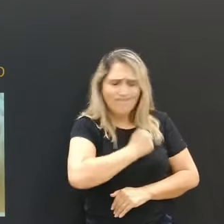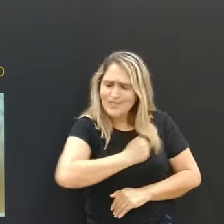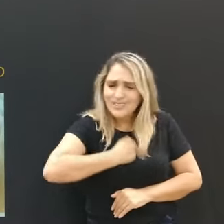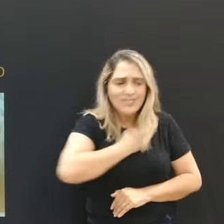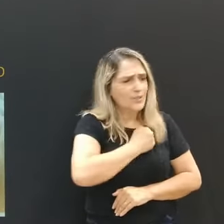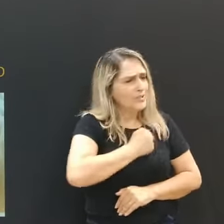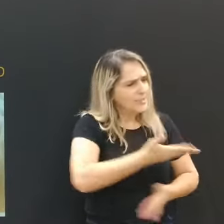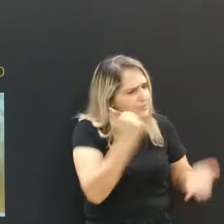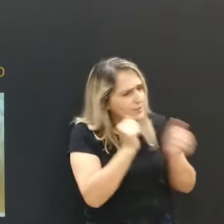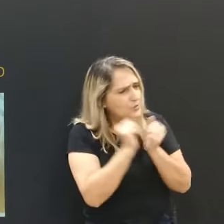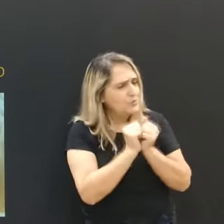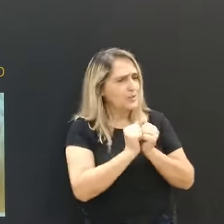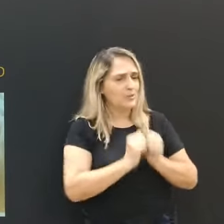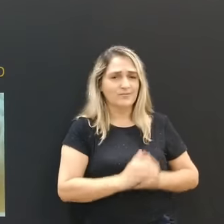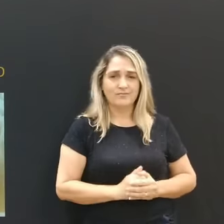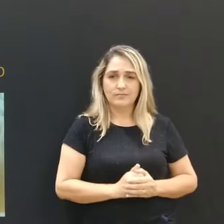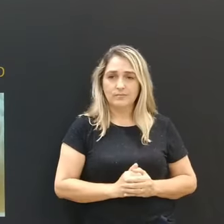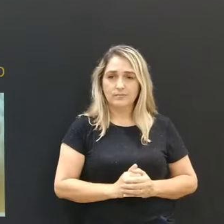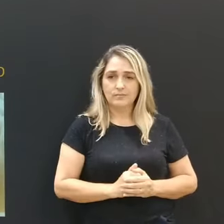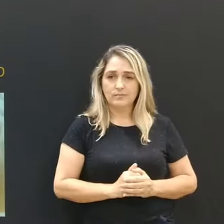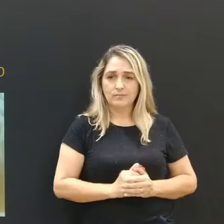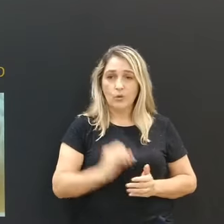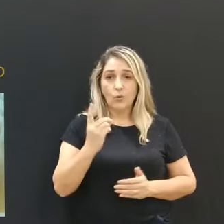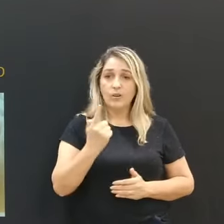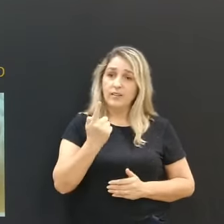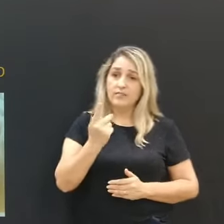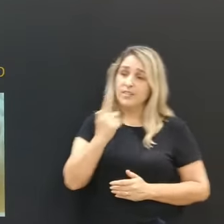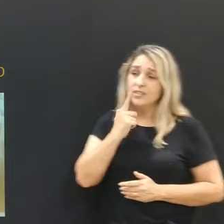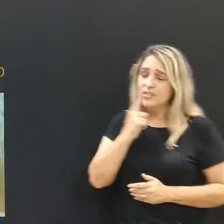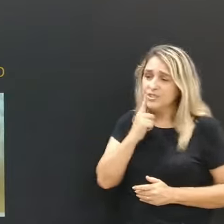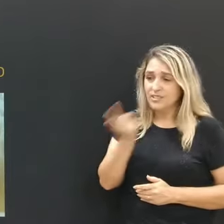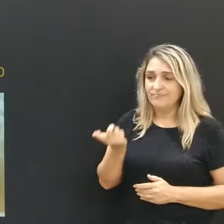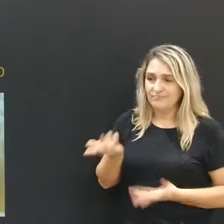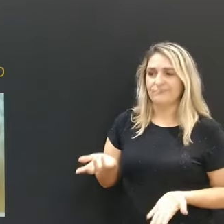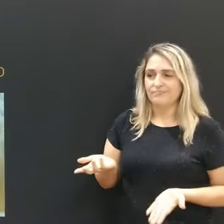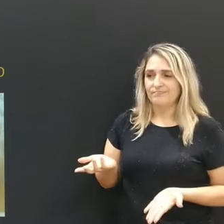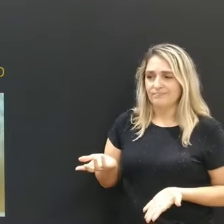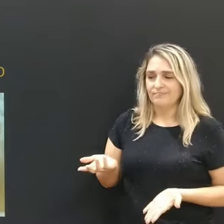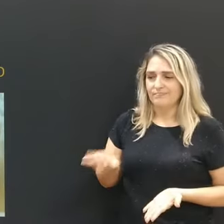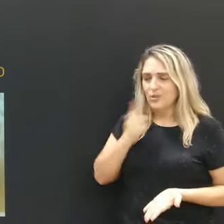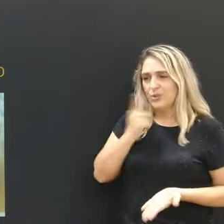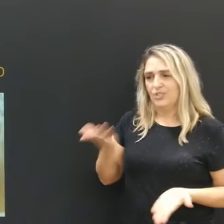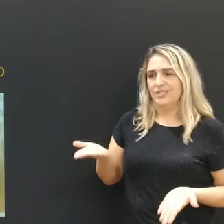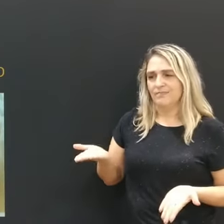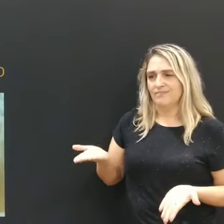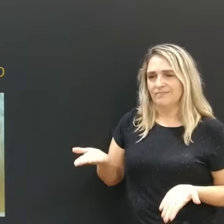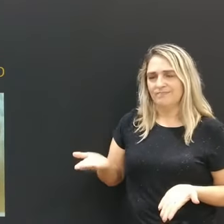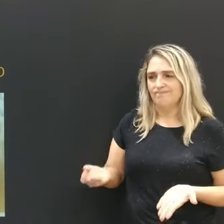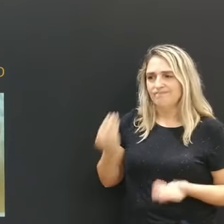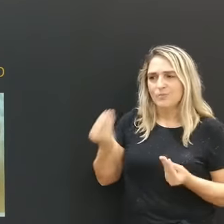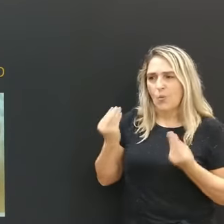No último dia, quando eu encontrar com o Senhor, Ele vai olhar para mim. Hoje, minha filha querida,